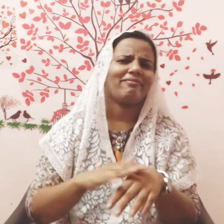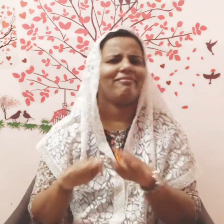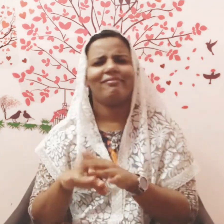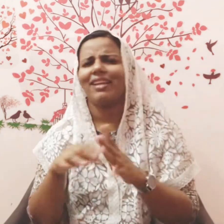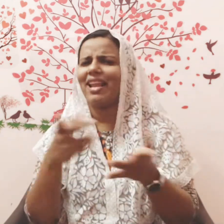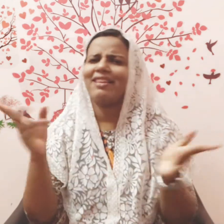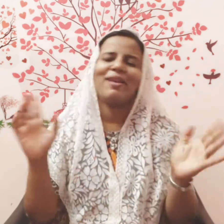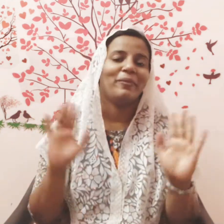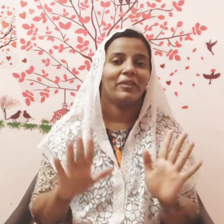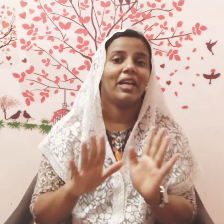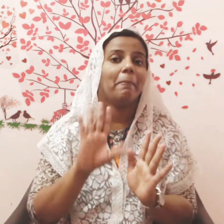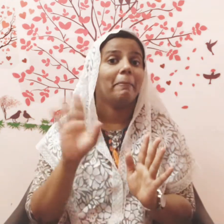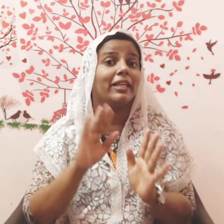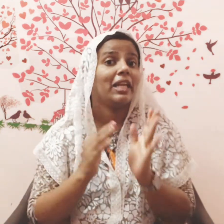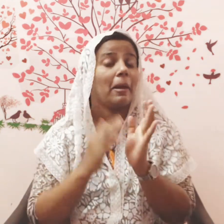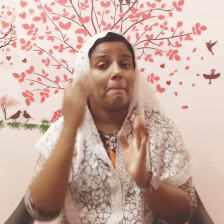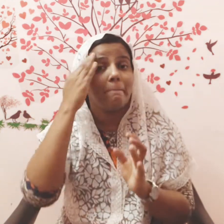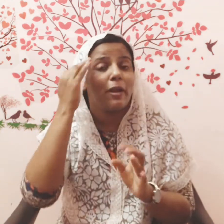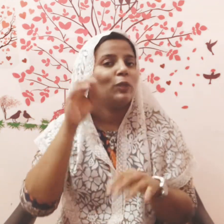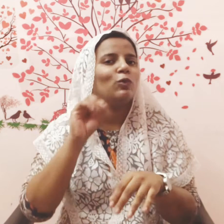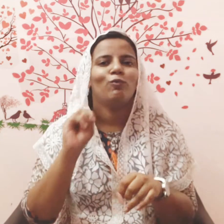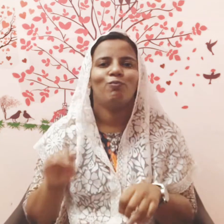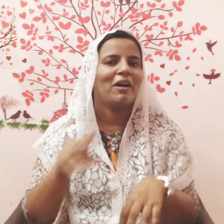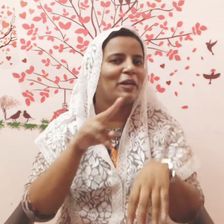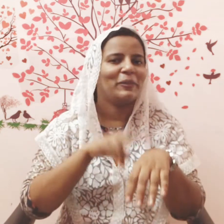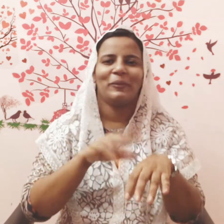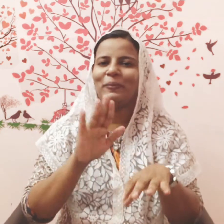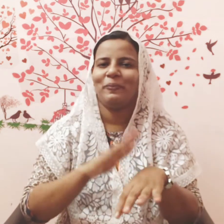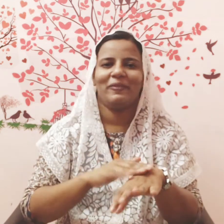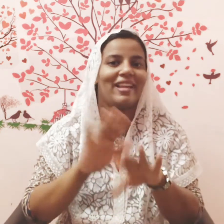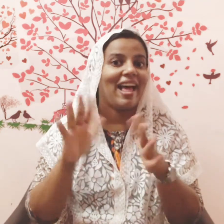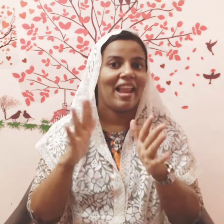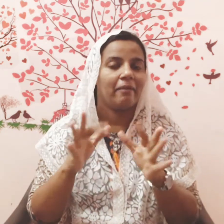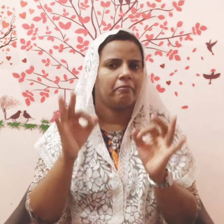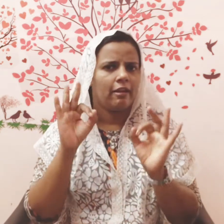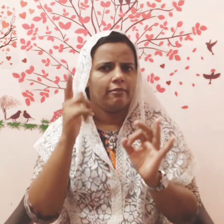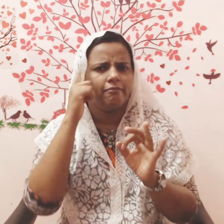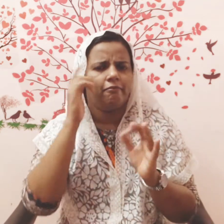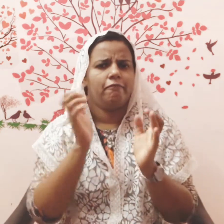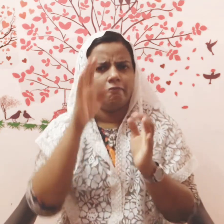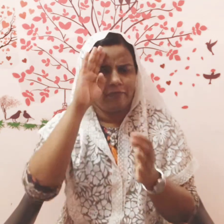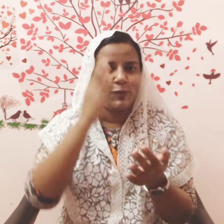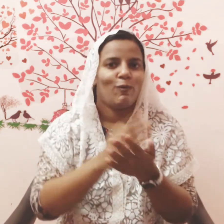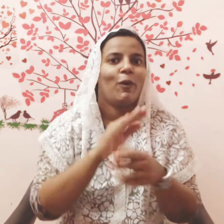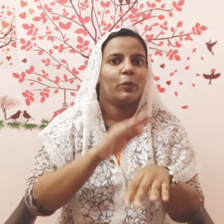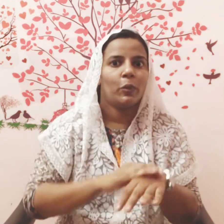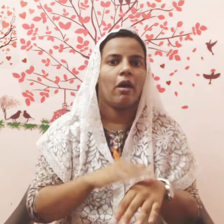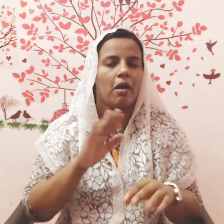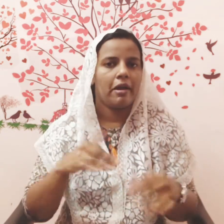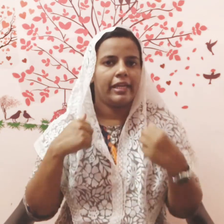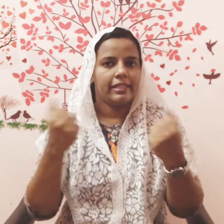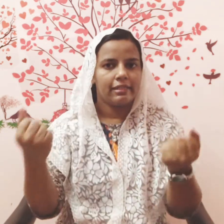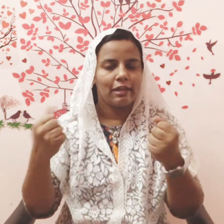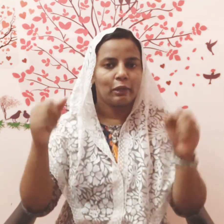തൊട്ടുകൊണ്ടിരിക്കുന്നുണ്ട്, എന്നോട് അടുത്തൊക്കെ നിൽപ്പുണ്ട്. പക്ഷേ ഇവൾ തൊട്ടത് അങ്ങനെയുള്ള തൊടിയിലല്ല, അവൾ മനഃപൂർവ്വം തൊട്ടതാണ്, എന്നിൽ നിന്ന് ശക്തി പുറപ്പെട്ടു.